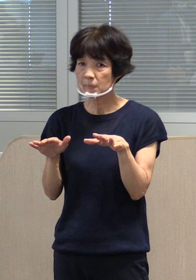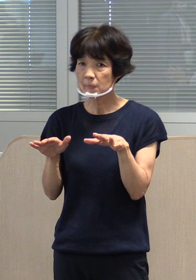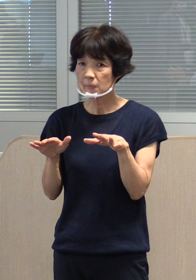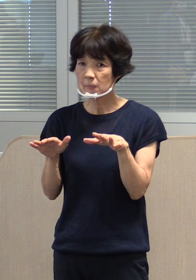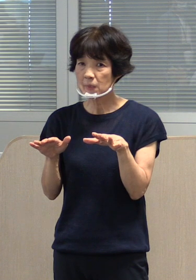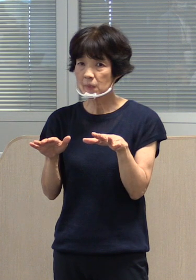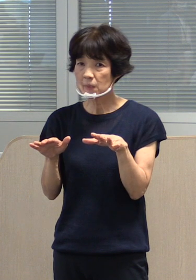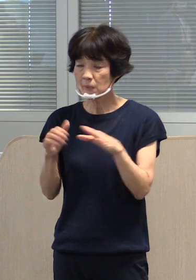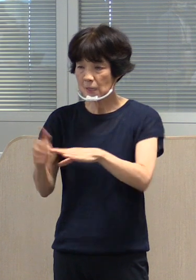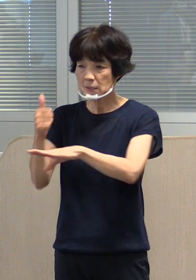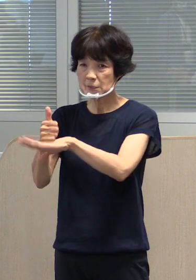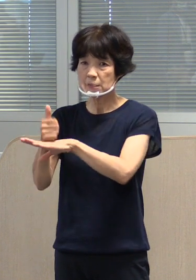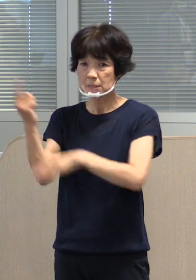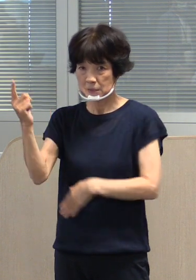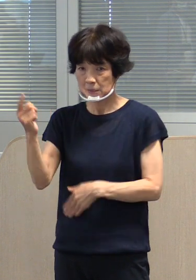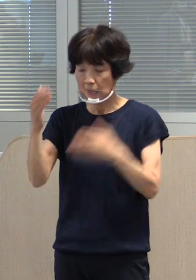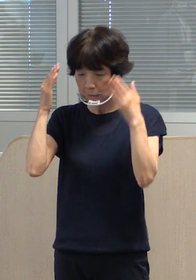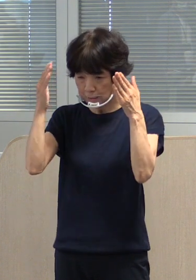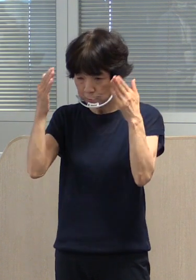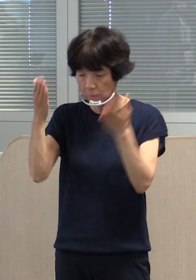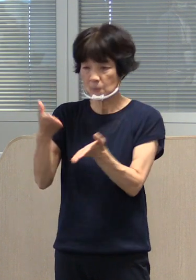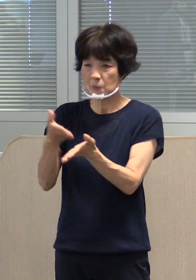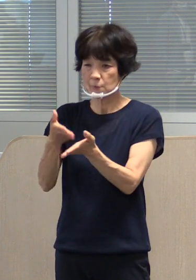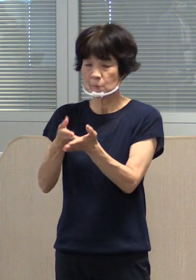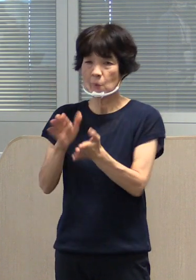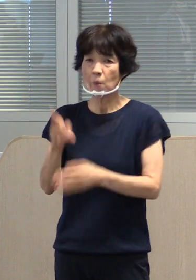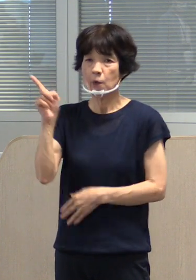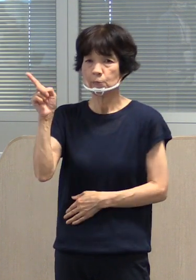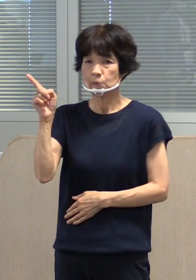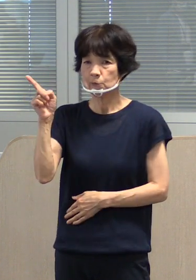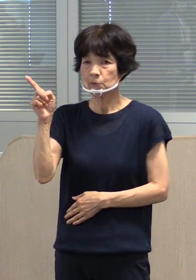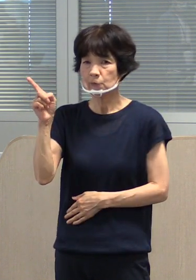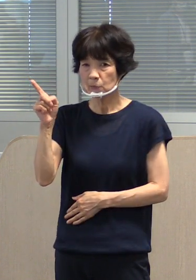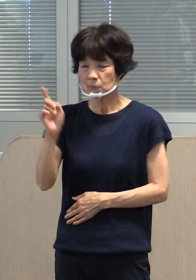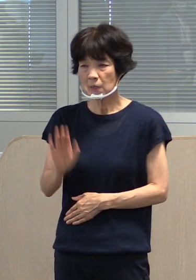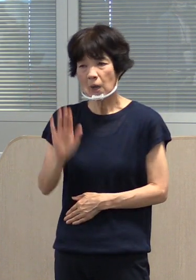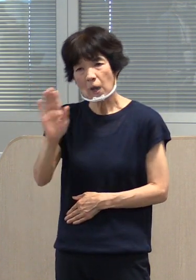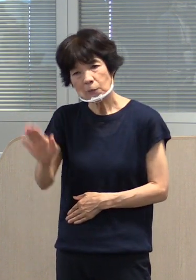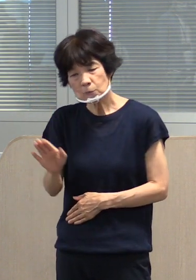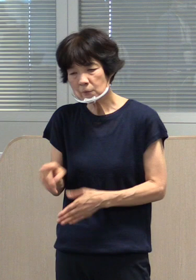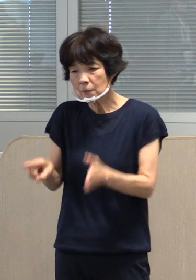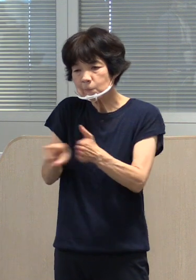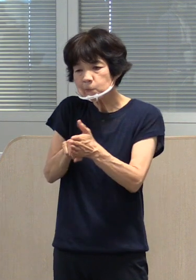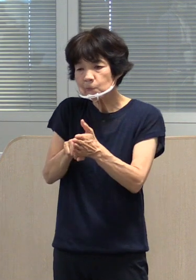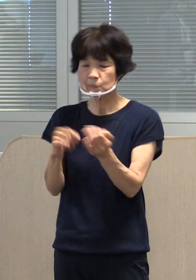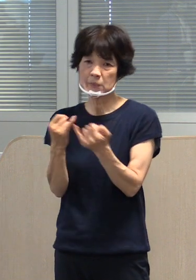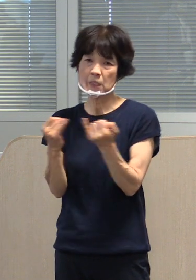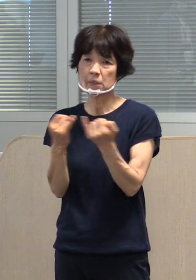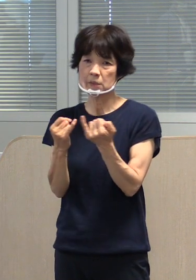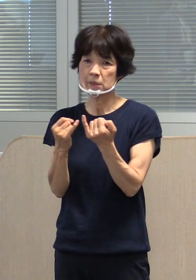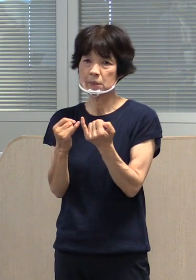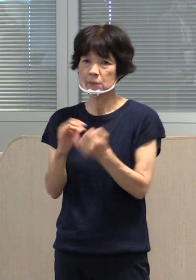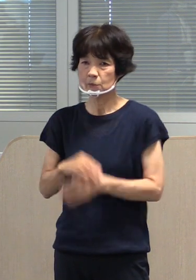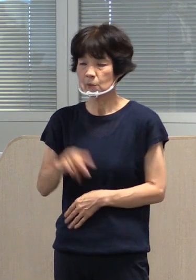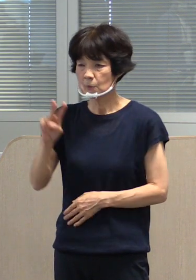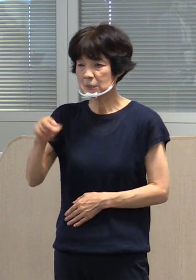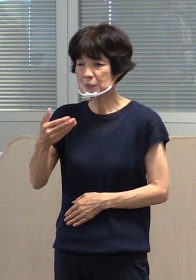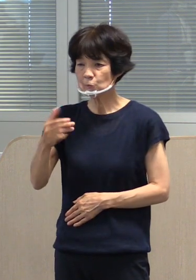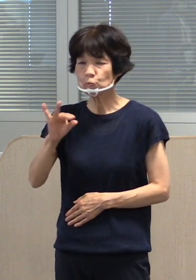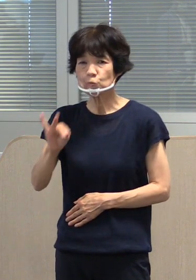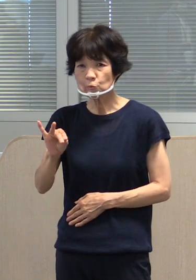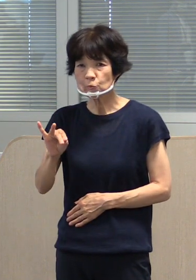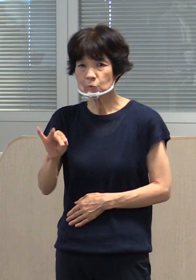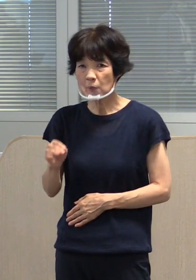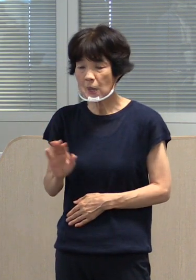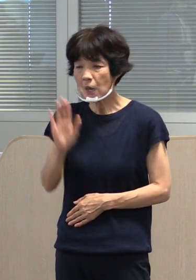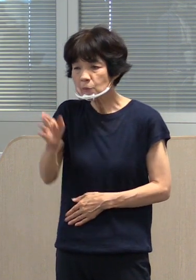ね一生懸命やってましたが、あの後付けなんですね、あの理屈が、それが不安